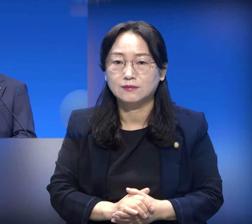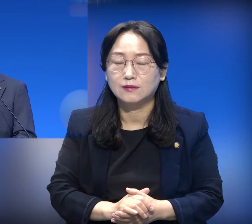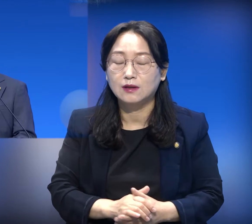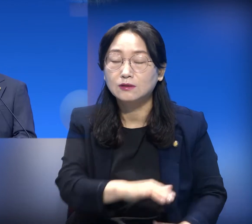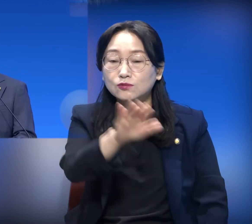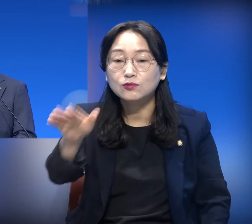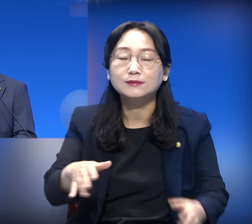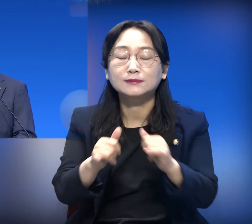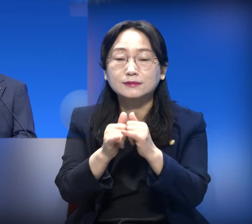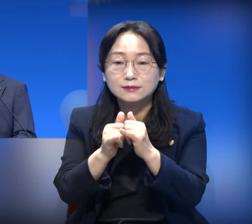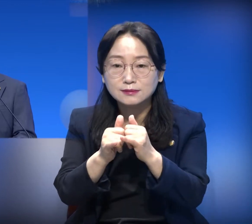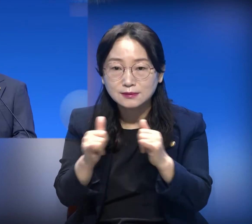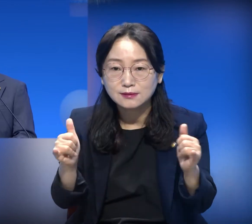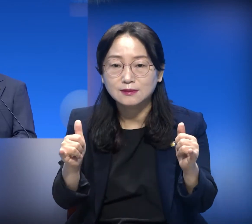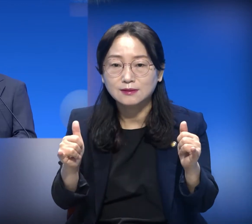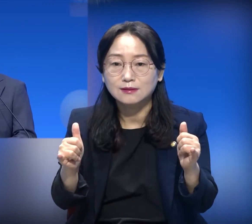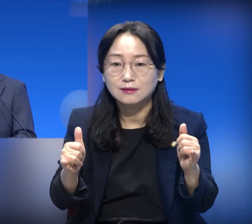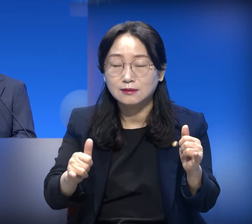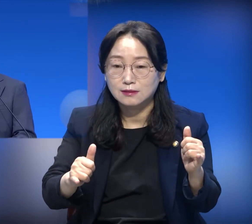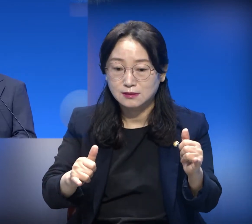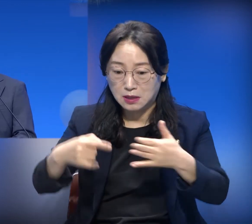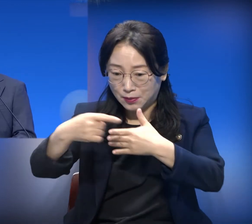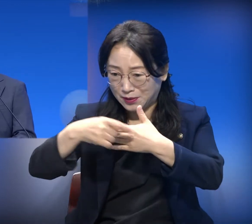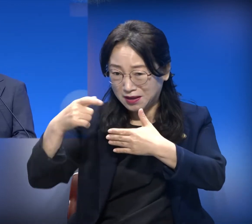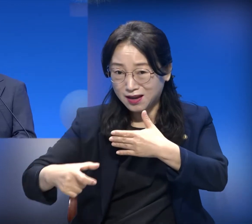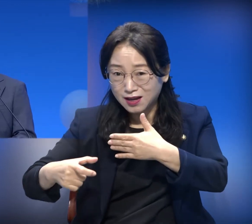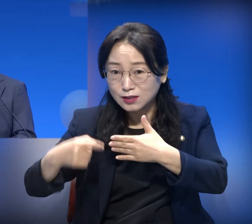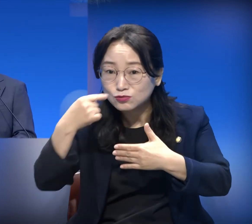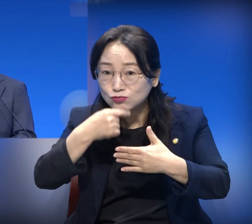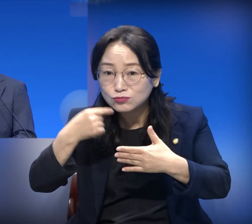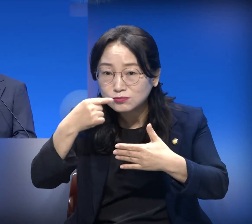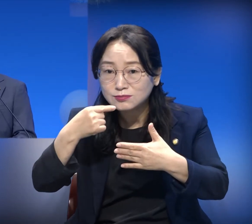우리 인간은 강하다고 하지만